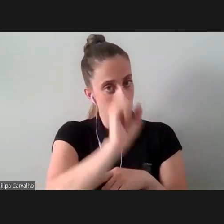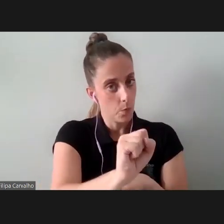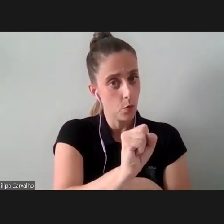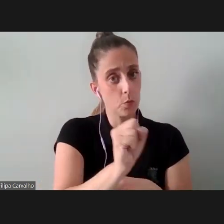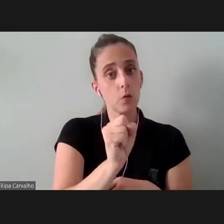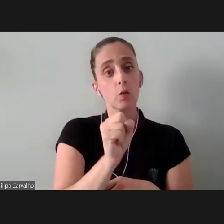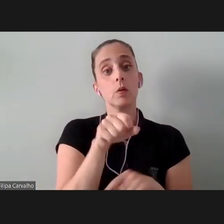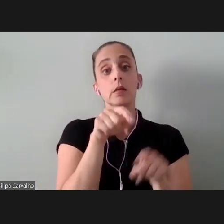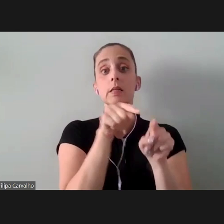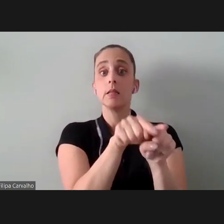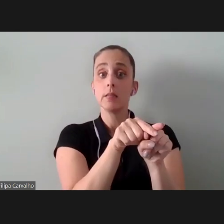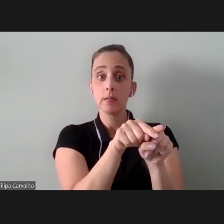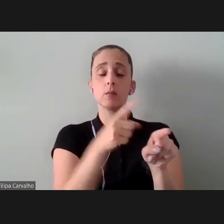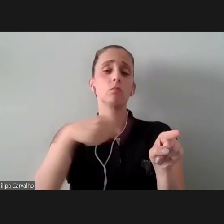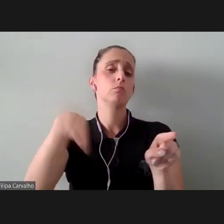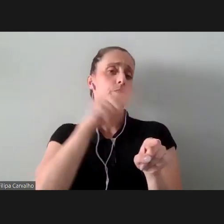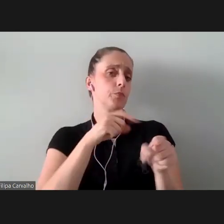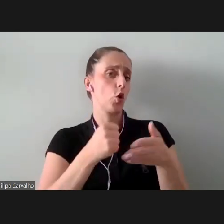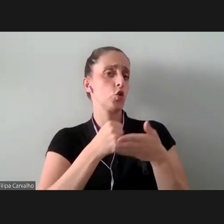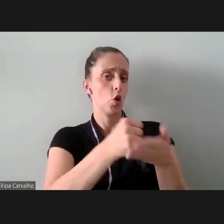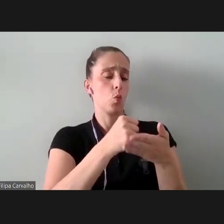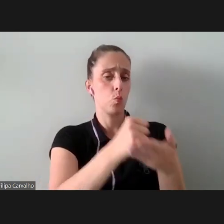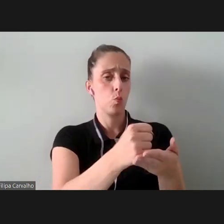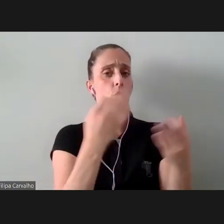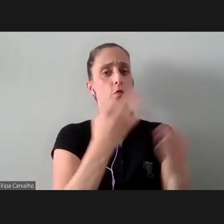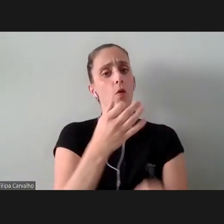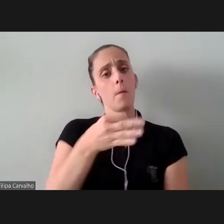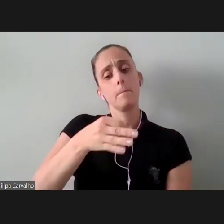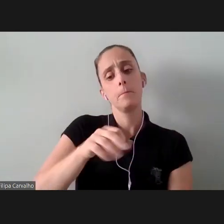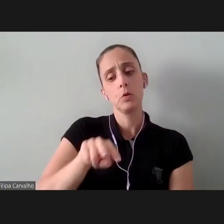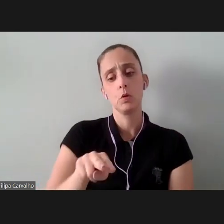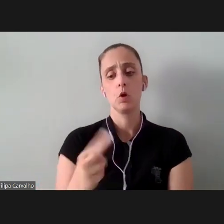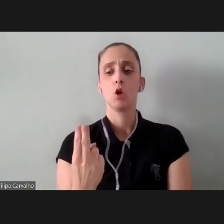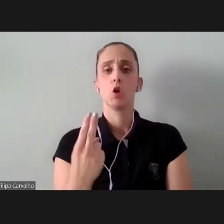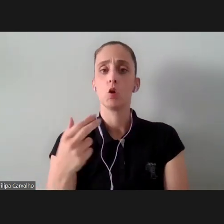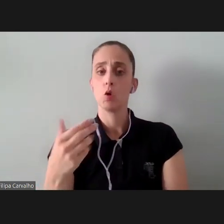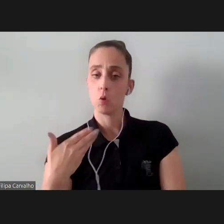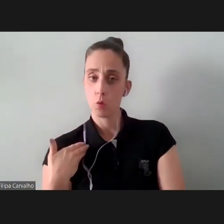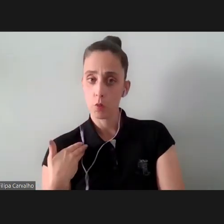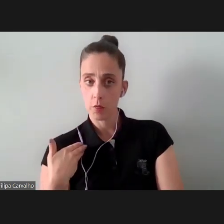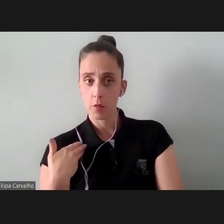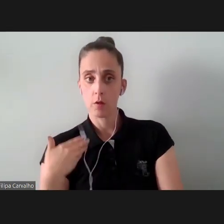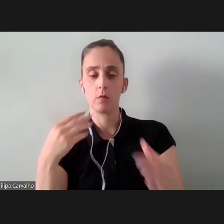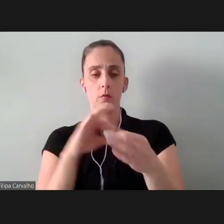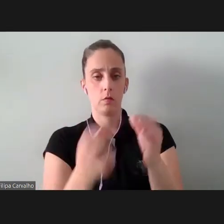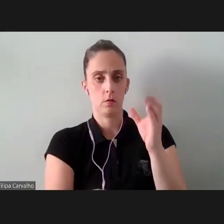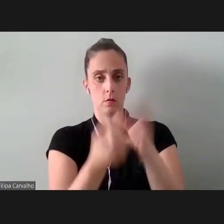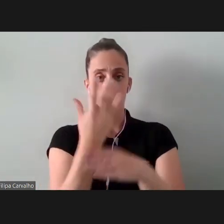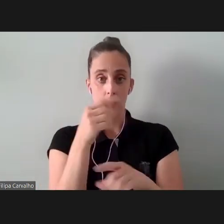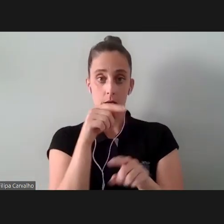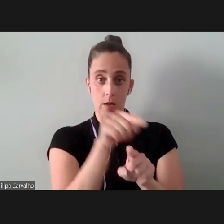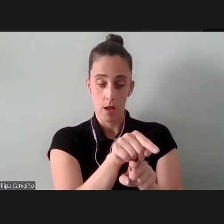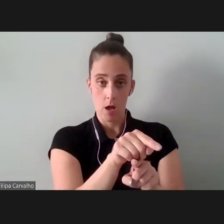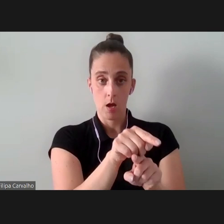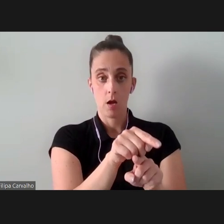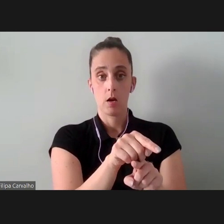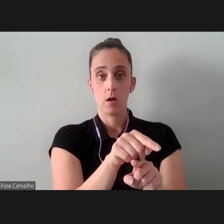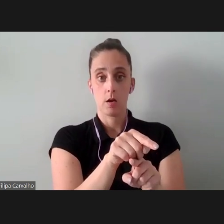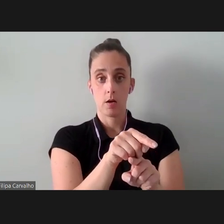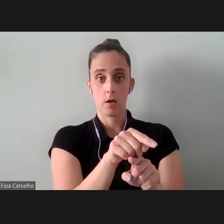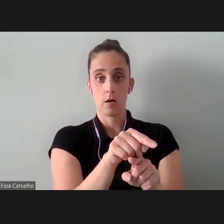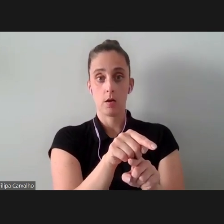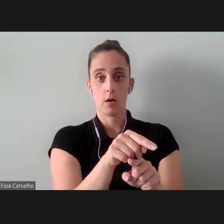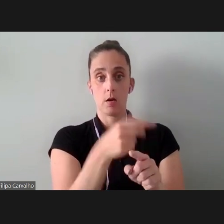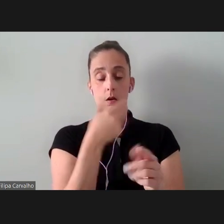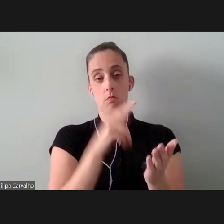tido apoio do PNUD na implementação deste e concretização